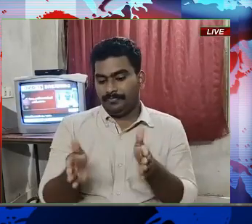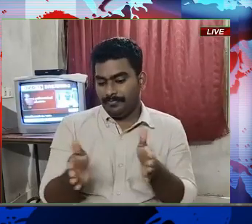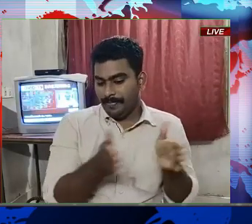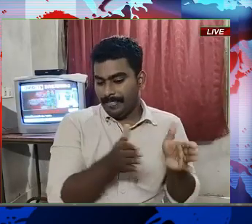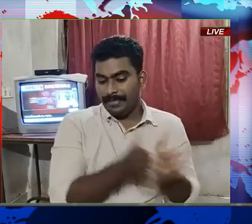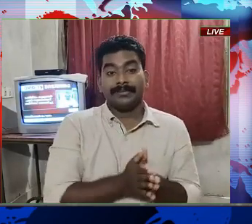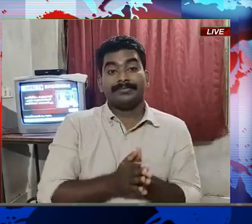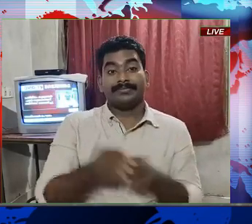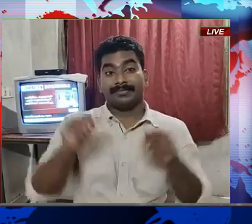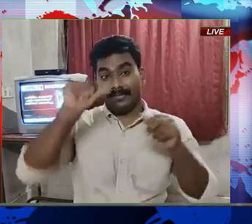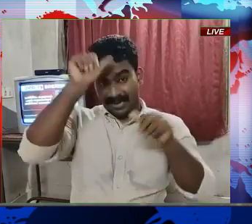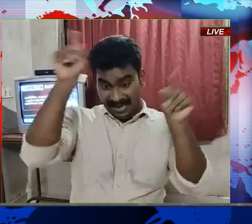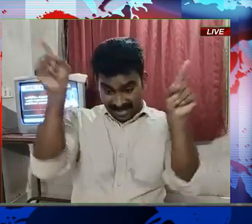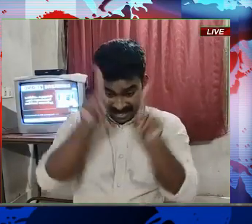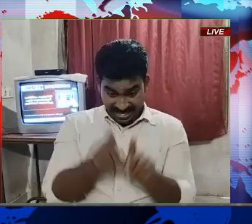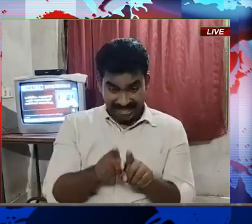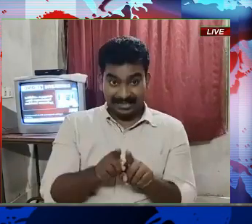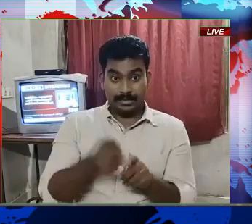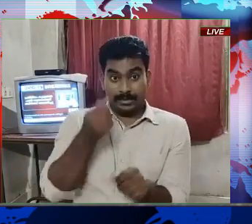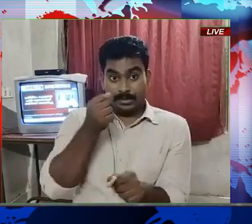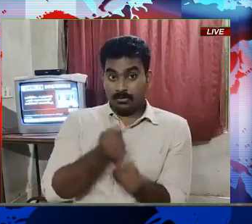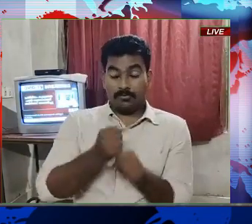നമ്മുടെ